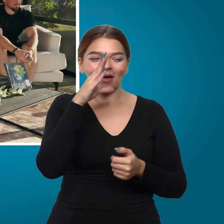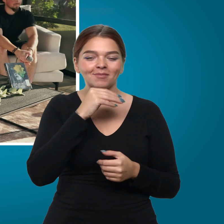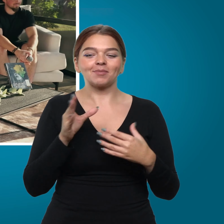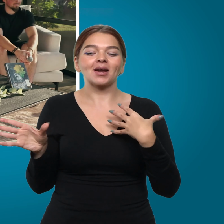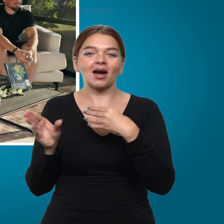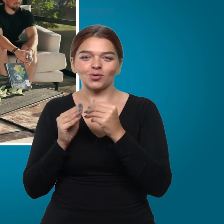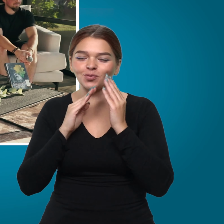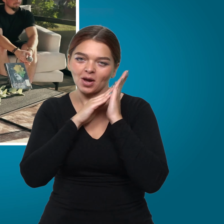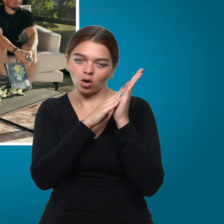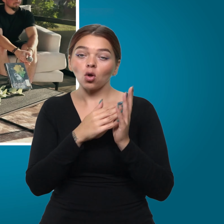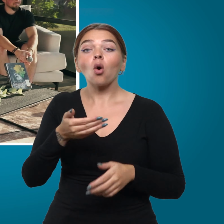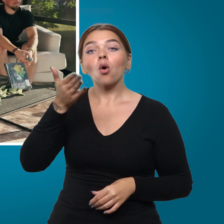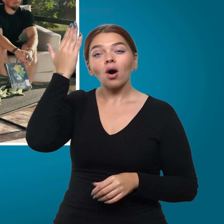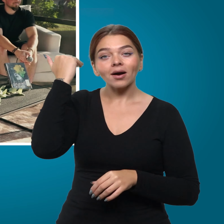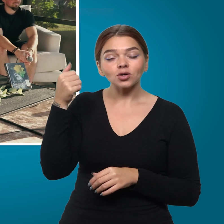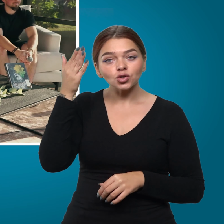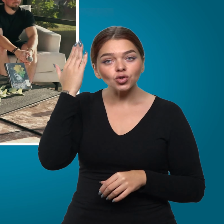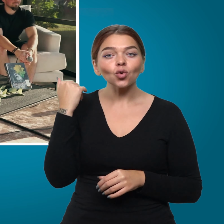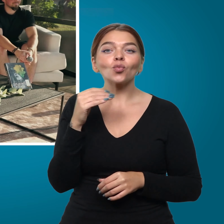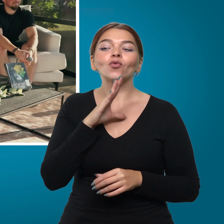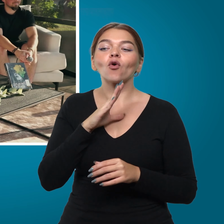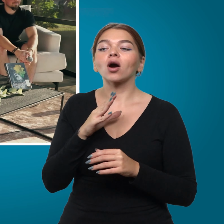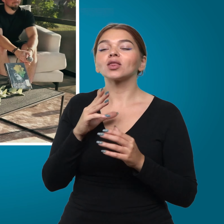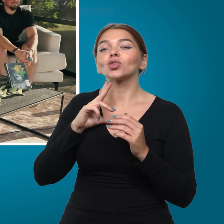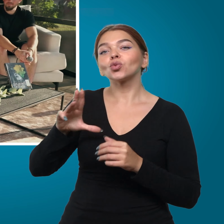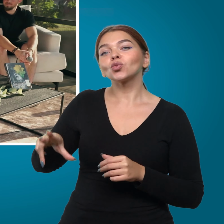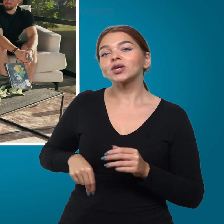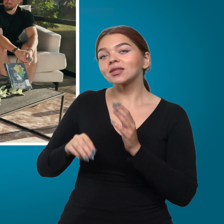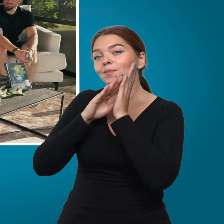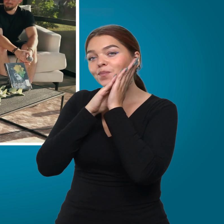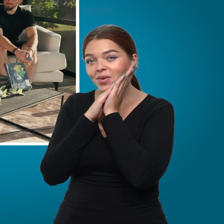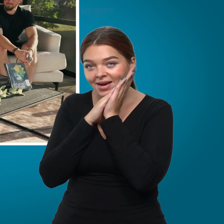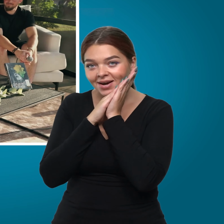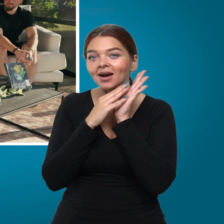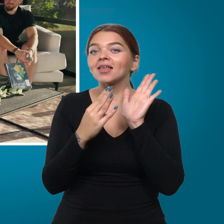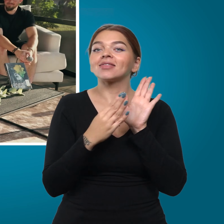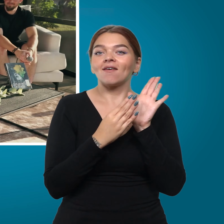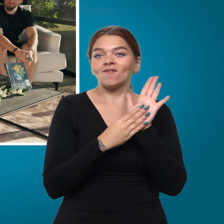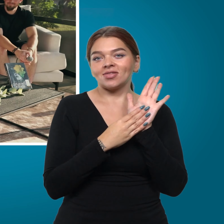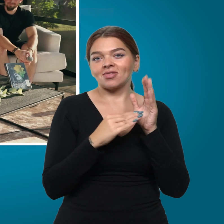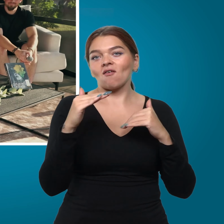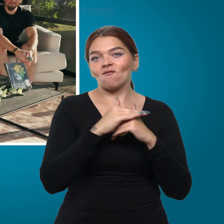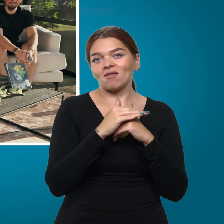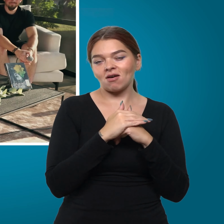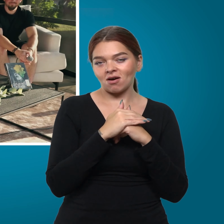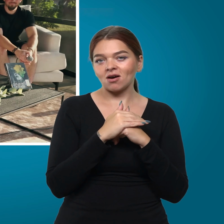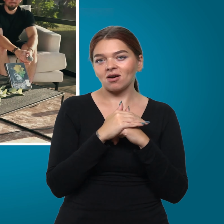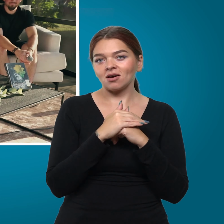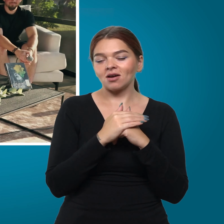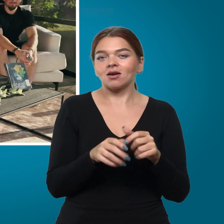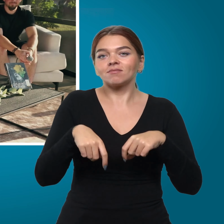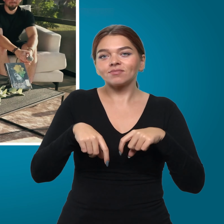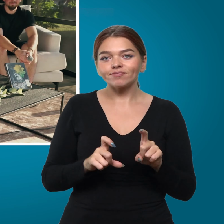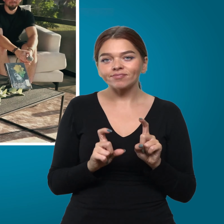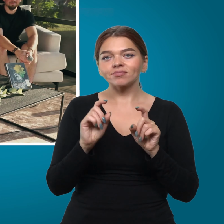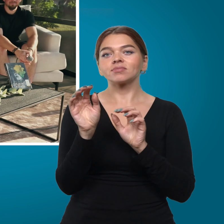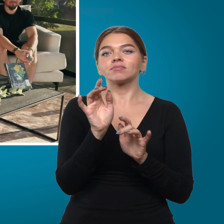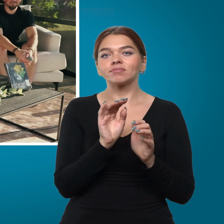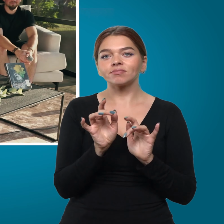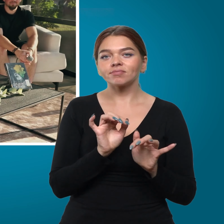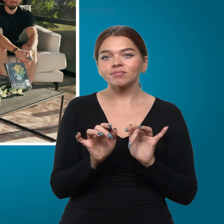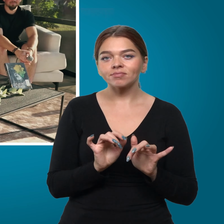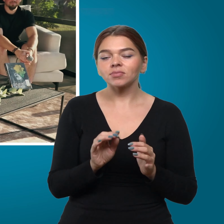leisdavo man vakarais, dabar jau nebeleidžia, kai buvo mažytė. Laikus suspėjot parašyti knygą. Dabar einam kartu megoti, o anksčiau